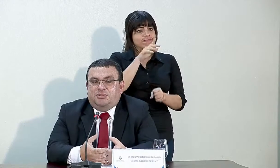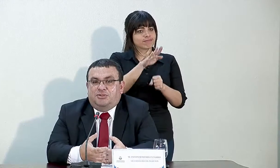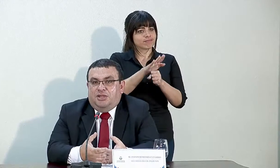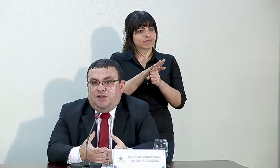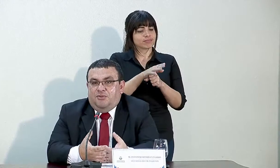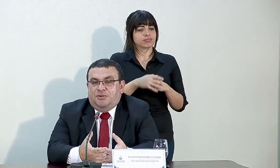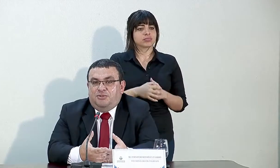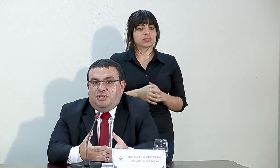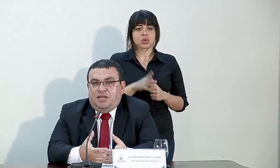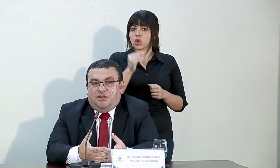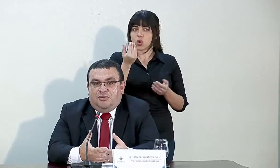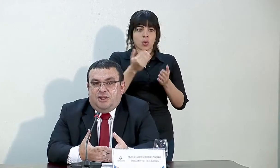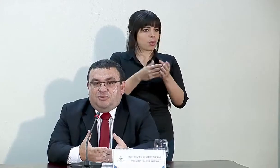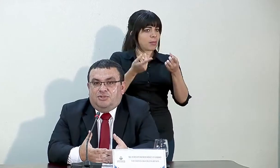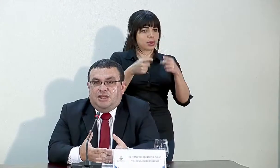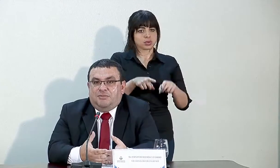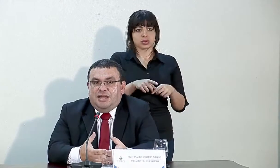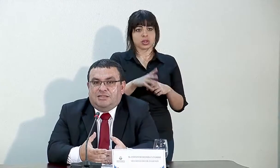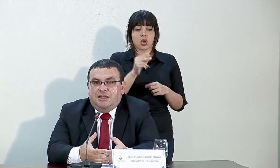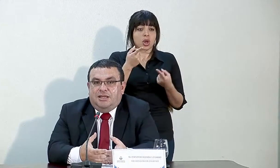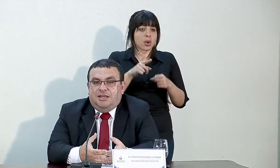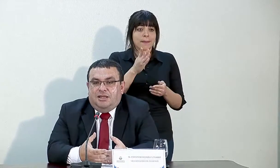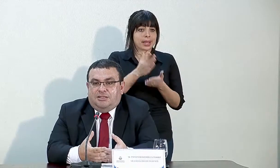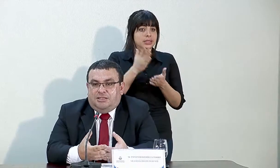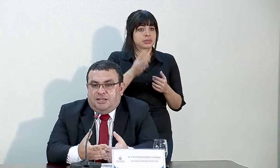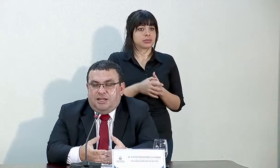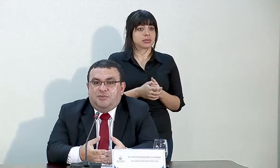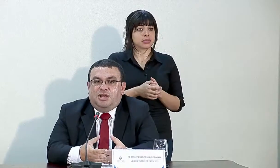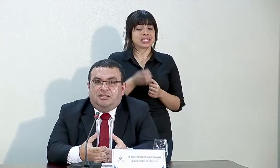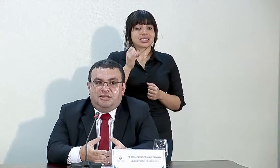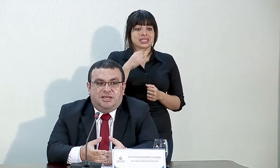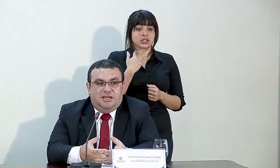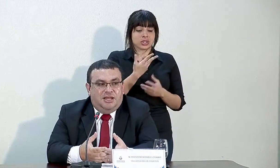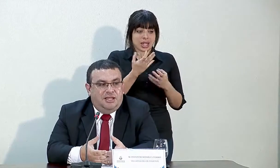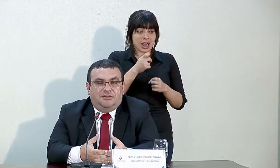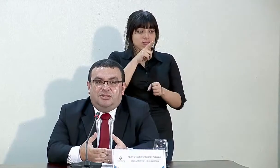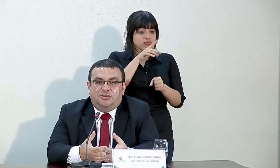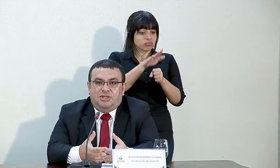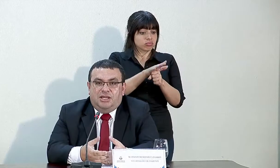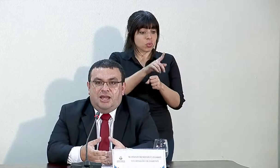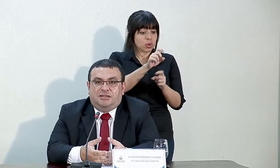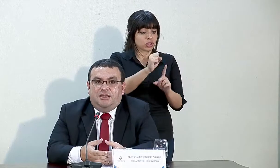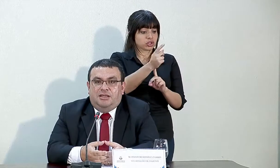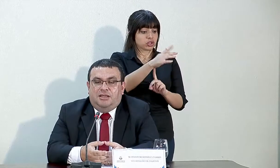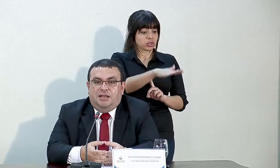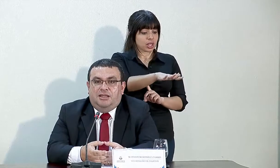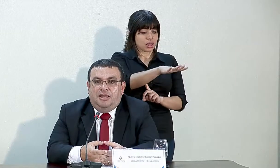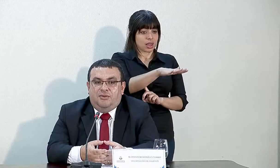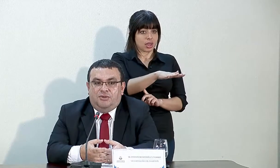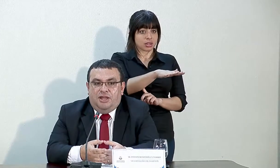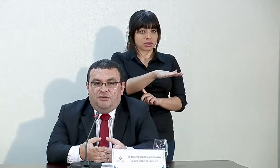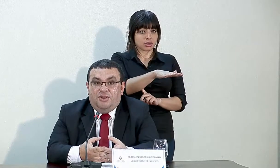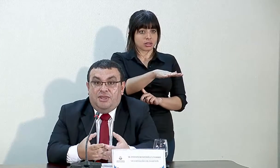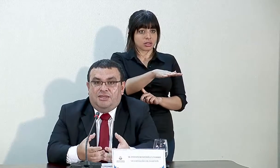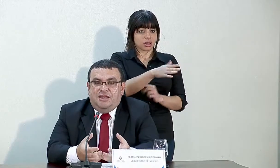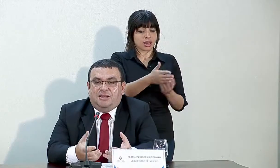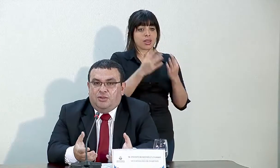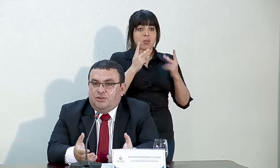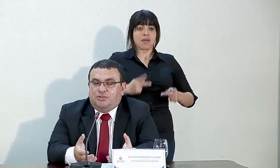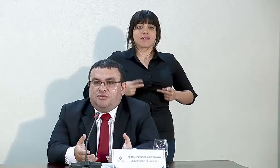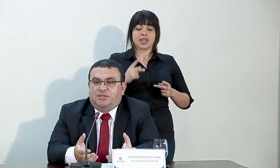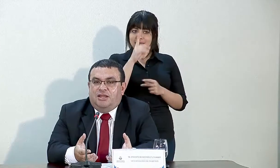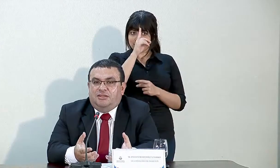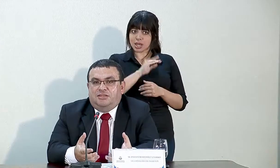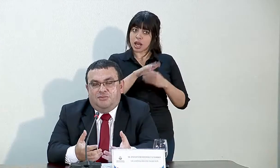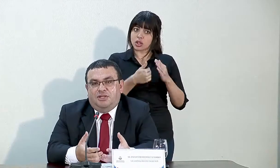que no vuelva a suceder, que no suceda más. Si queremos garantizarle a la gente una sociedad que le dé una vida digna a